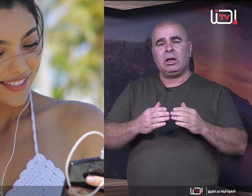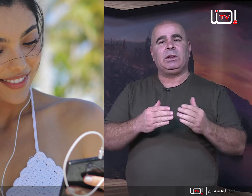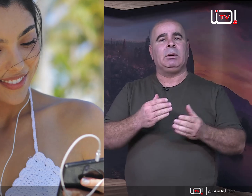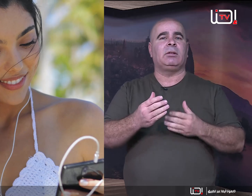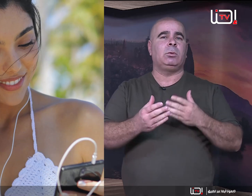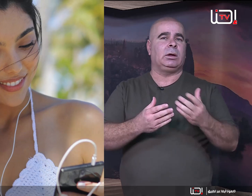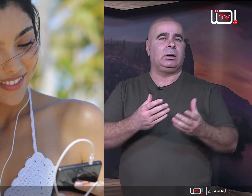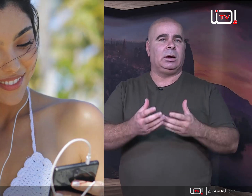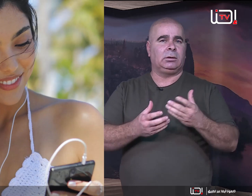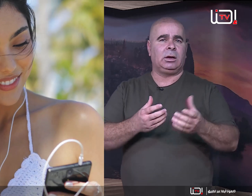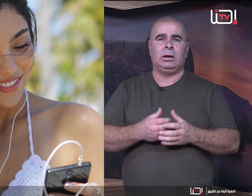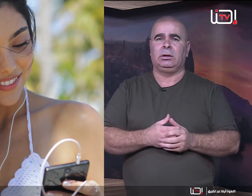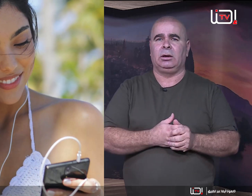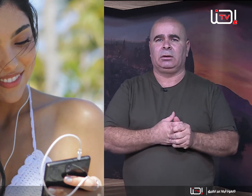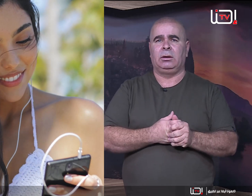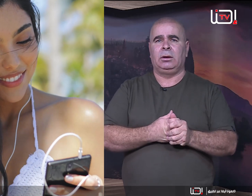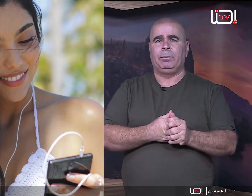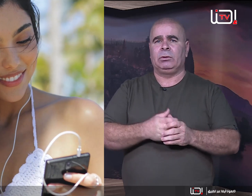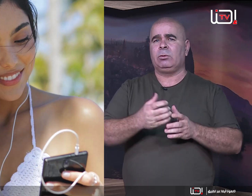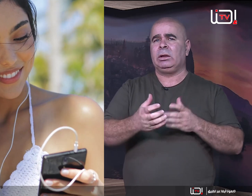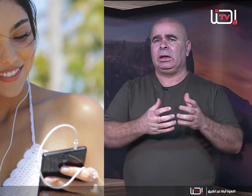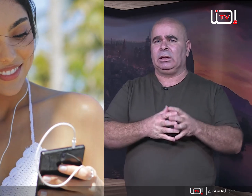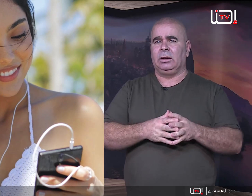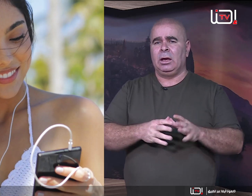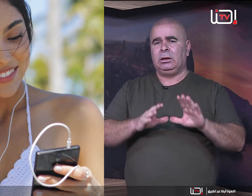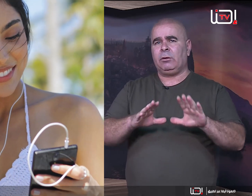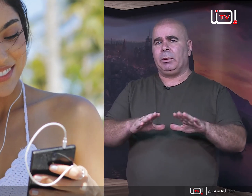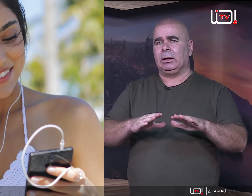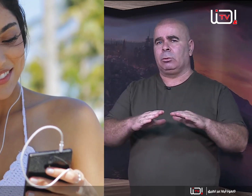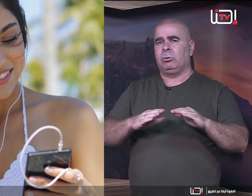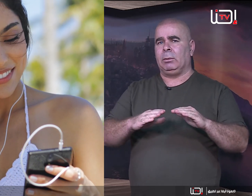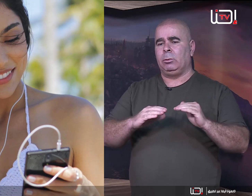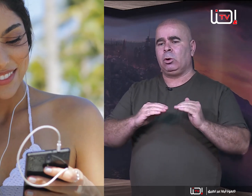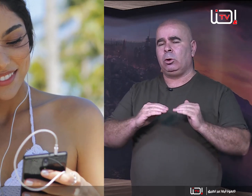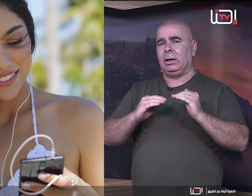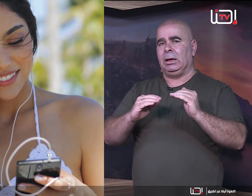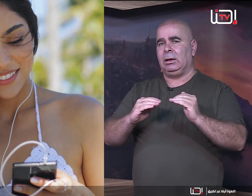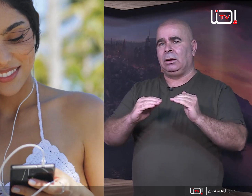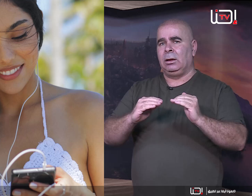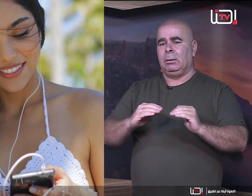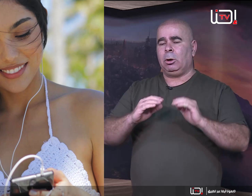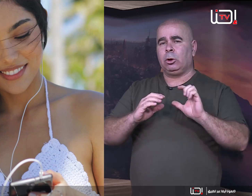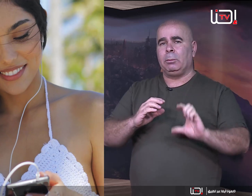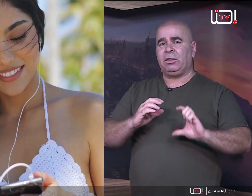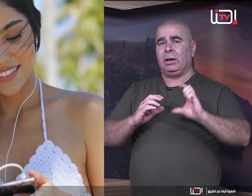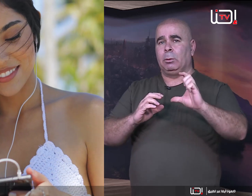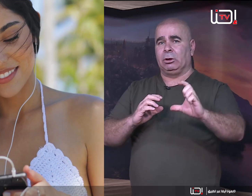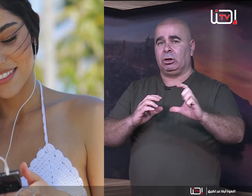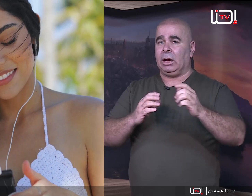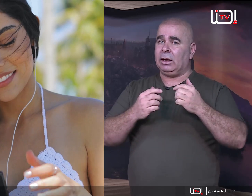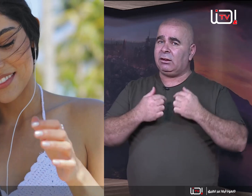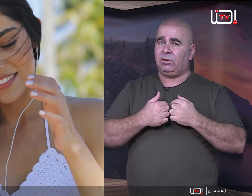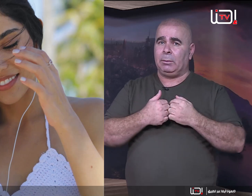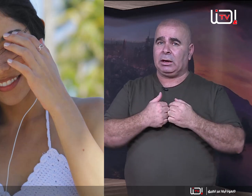يعلمها كيف تعمل تسويق عن طريق الانترنت تسويق ديجيتال تعرفوا بناتكم شو بيعملوا بونوا بالليل بحضر البث